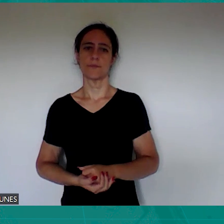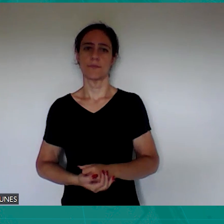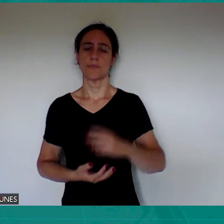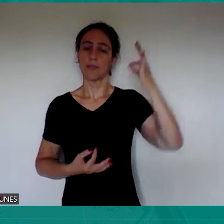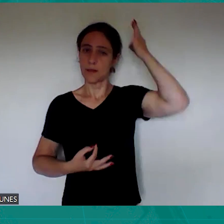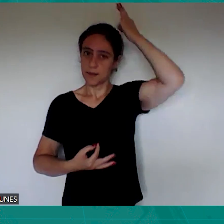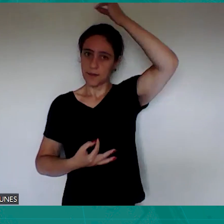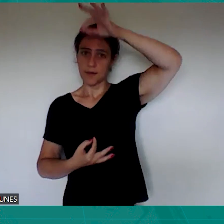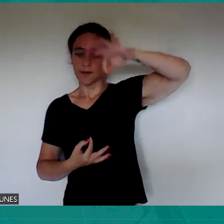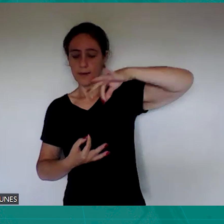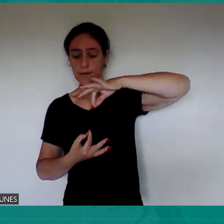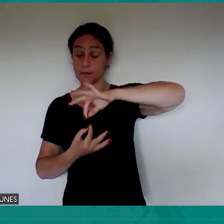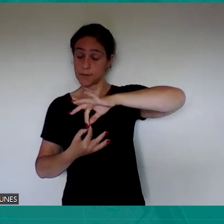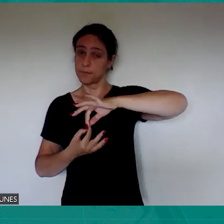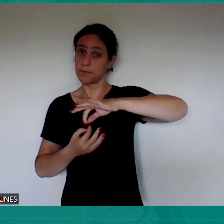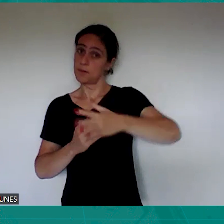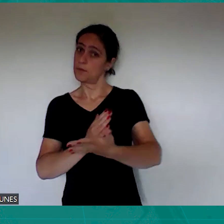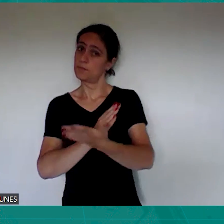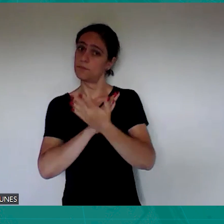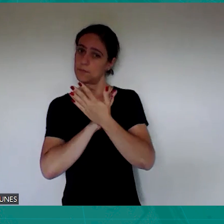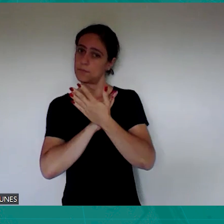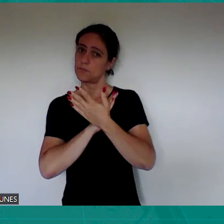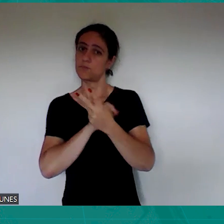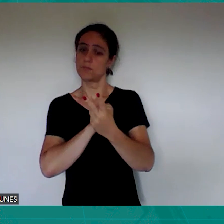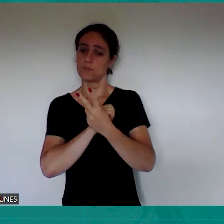espiritual, tá? Ó Senhor Jesus.